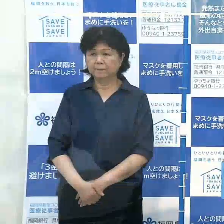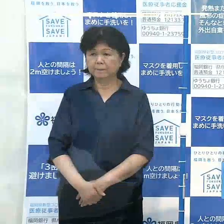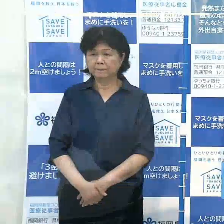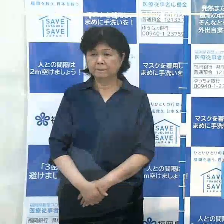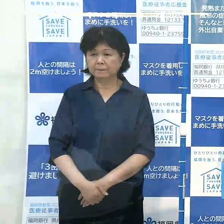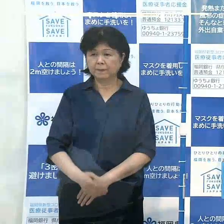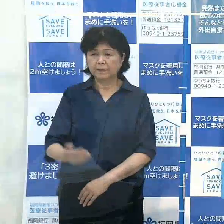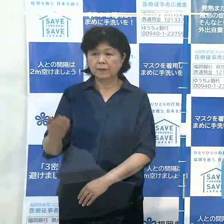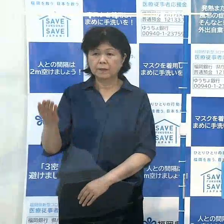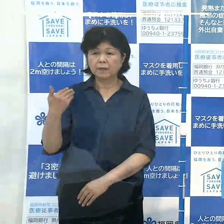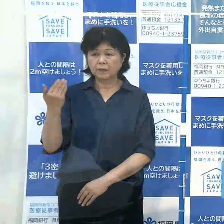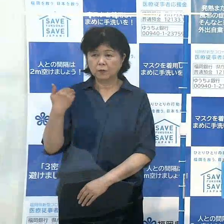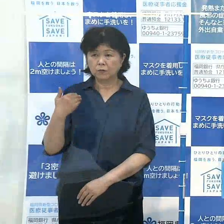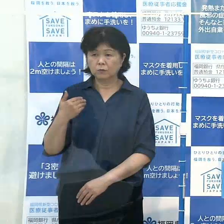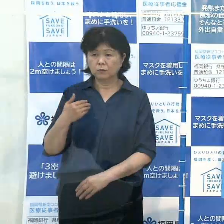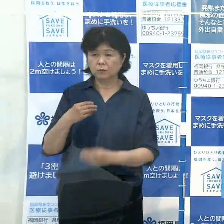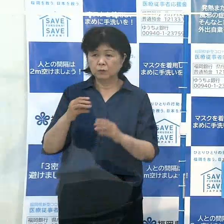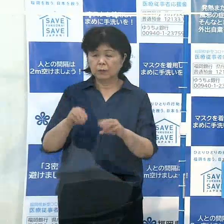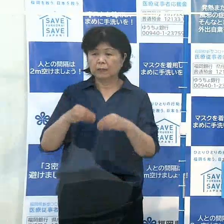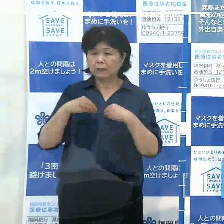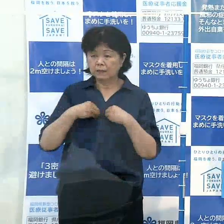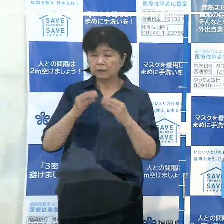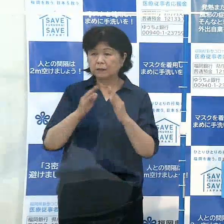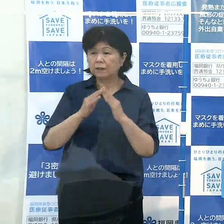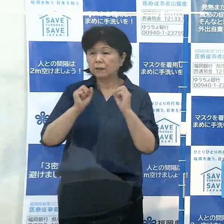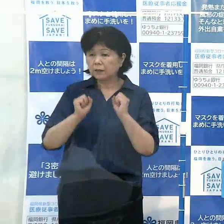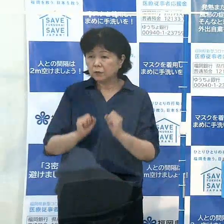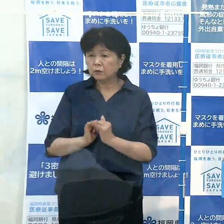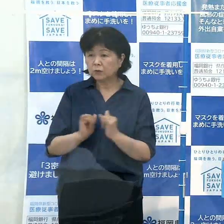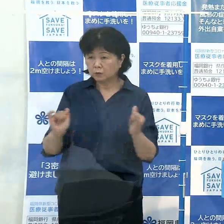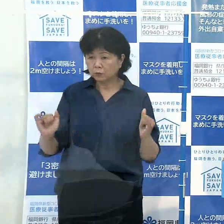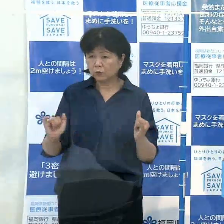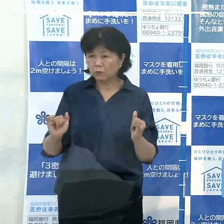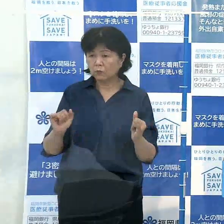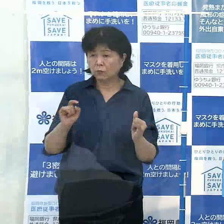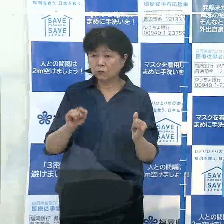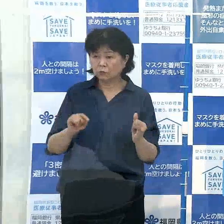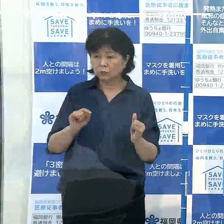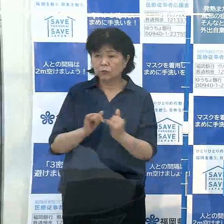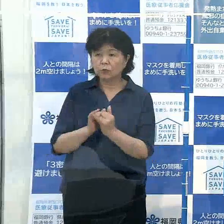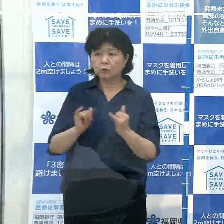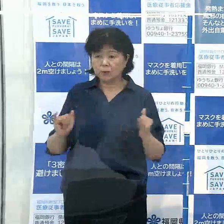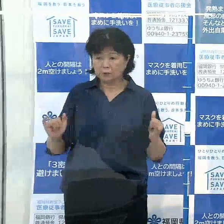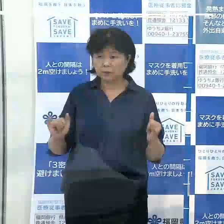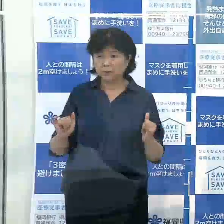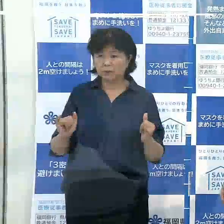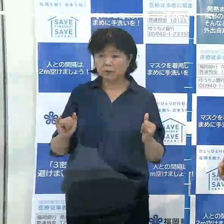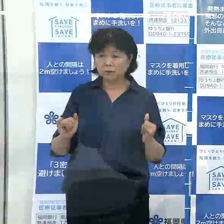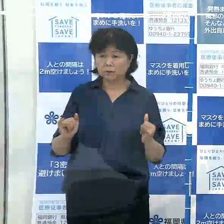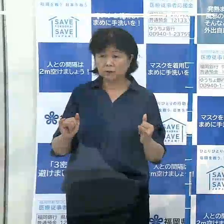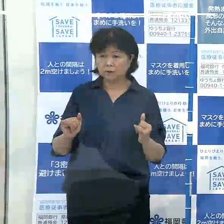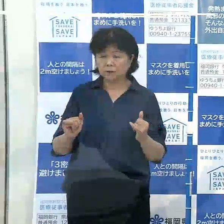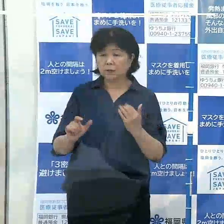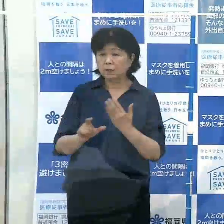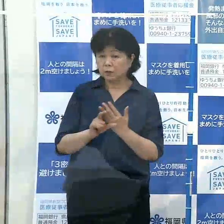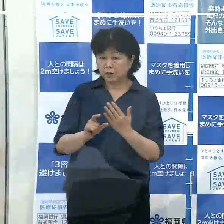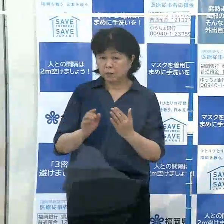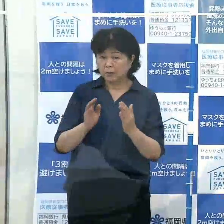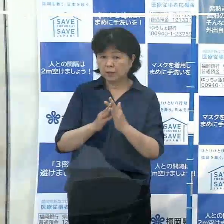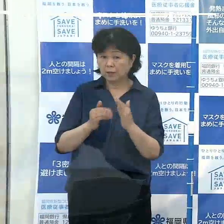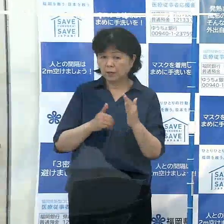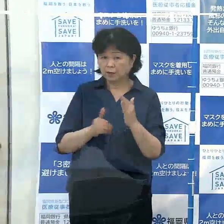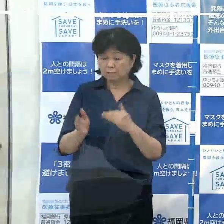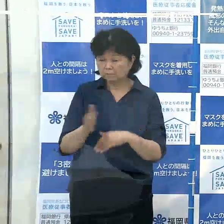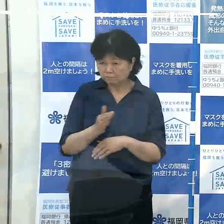先ほどの在宅の療養者の話なんですが、はい、その方たちはですね、例えば行動制限であったりと